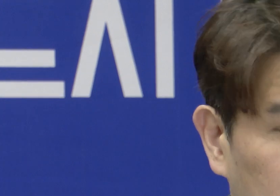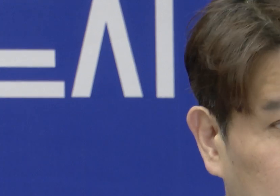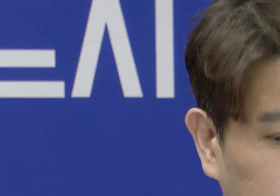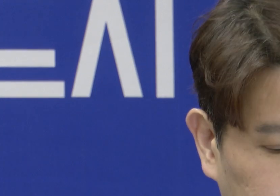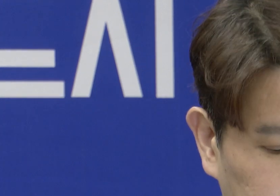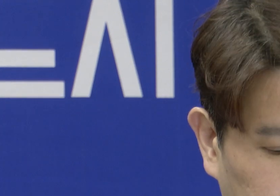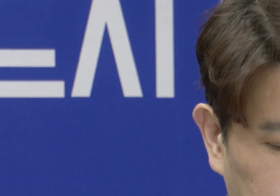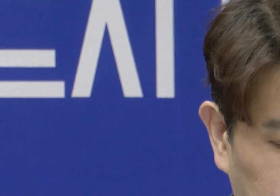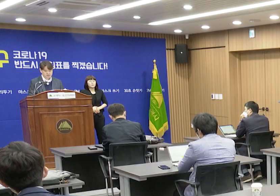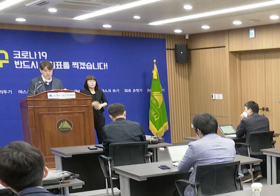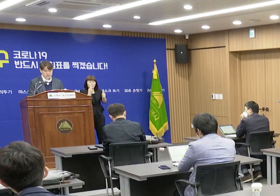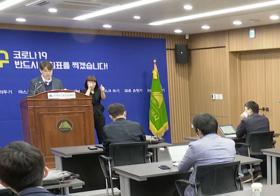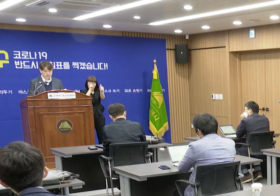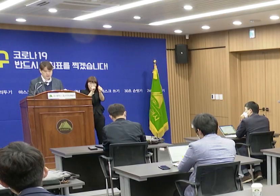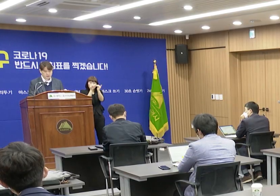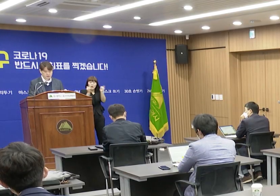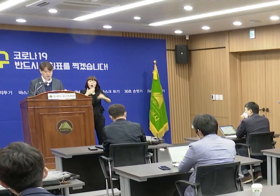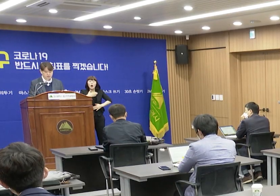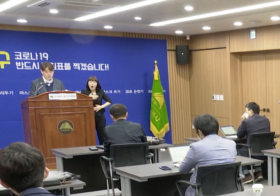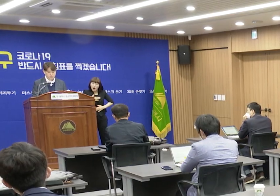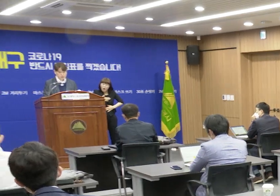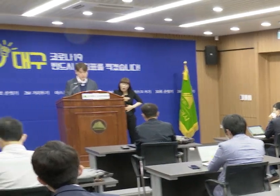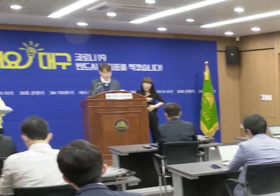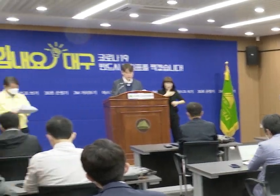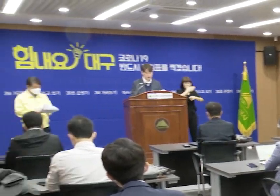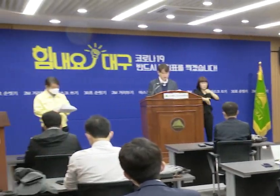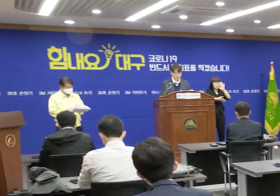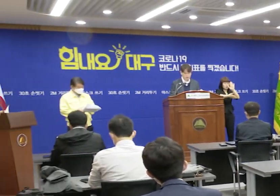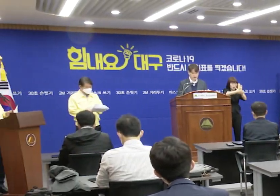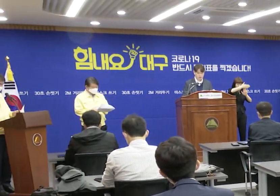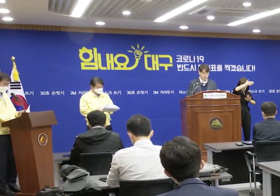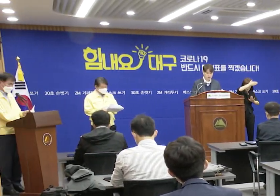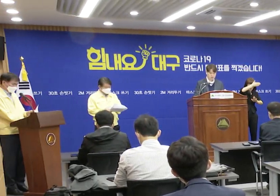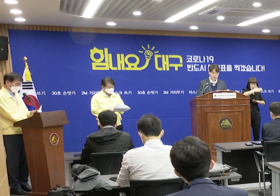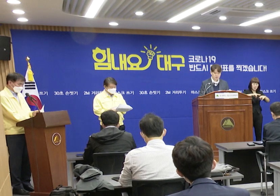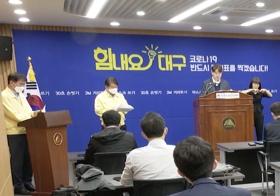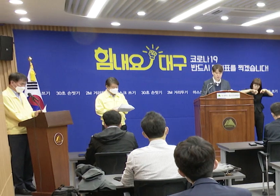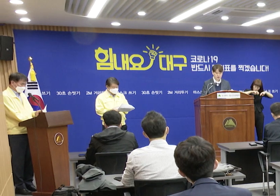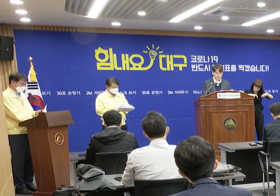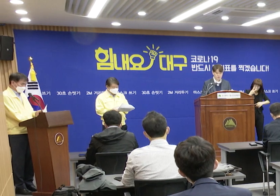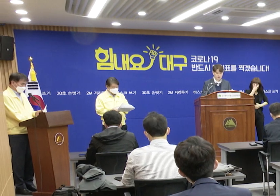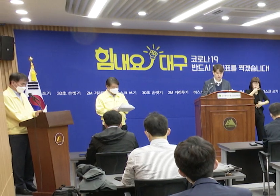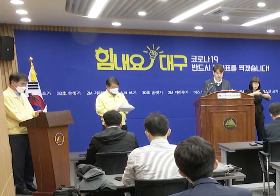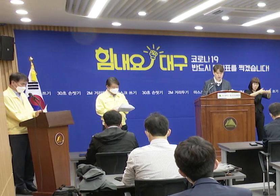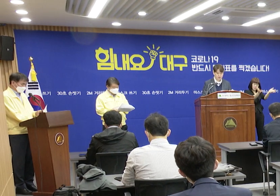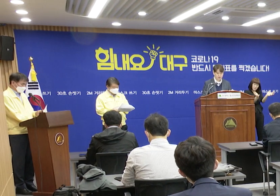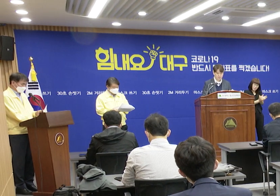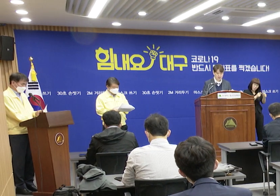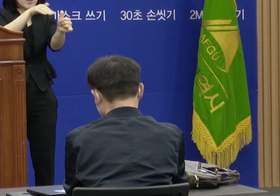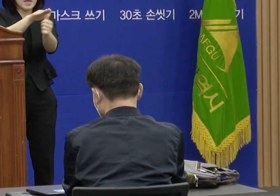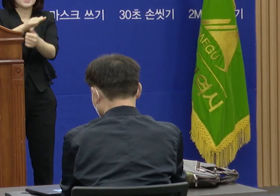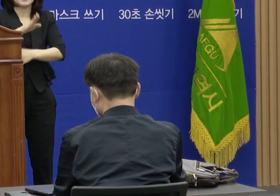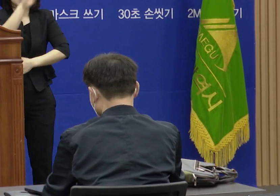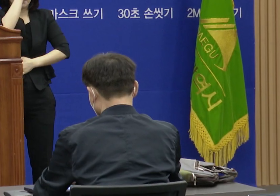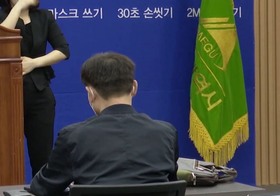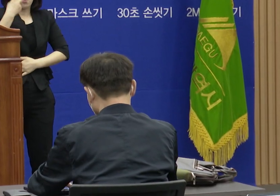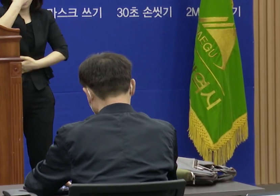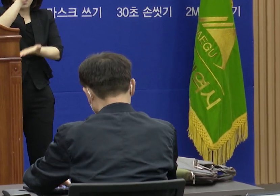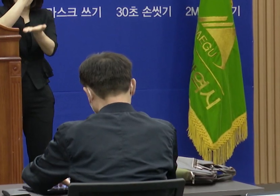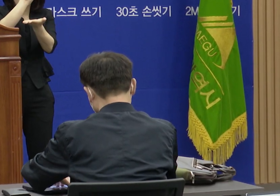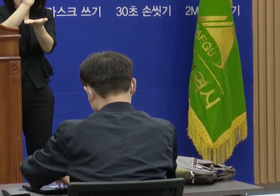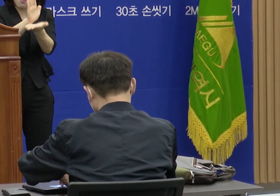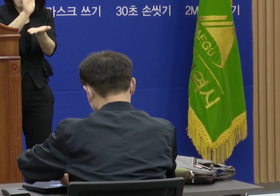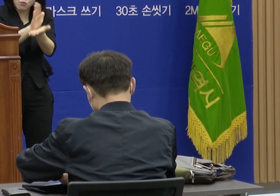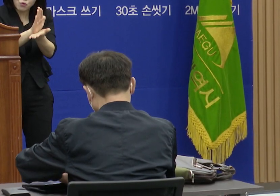것으로 조사되었습니다. 즉시 대구시의 역학조사팀이 신층 역학조사를 시행하여 역학조사관과